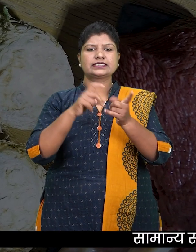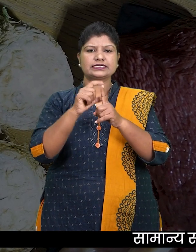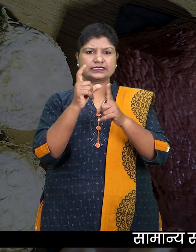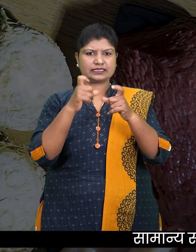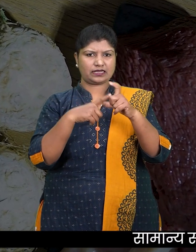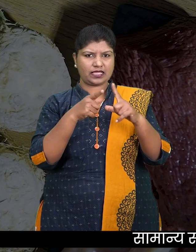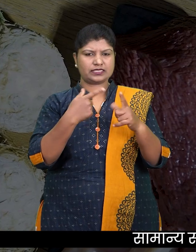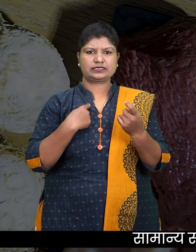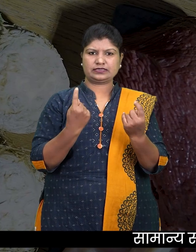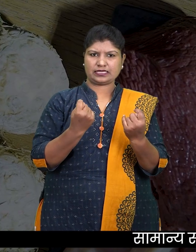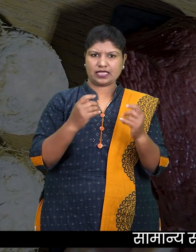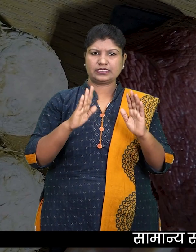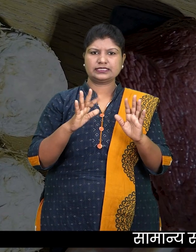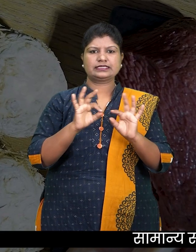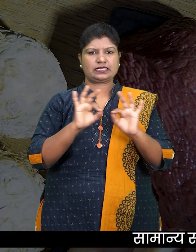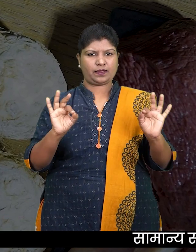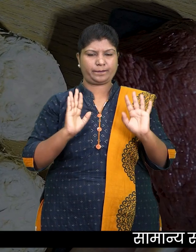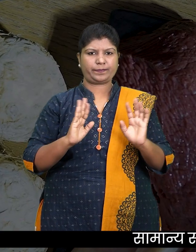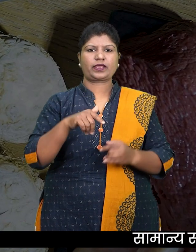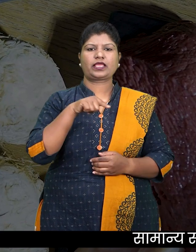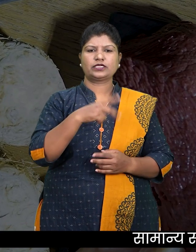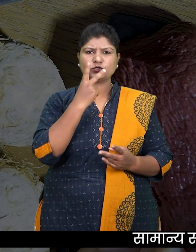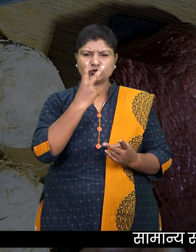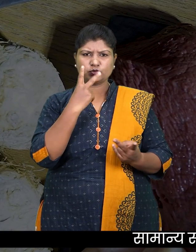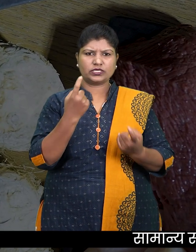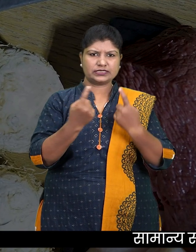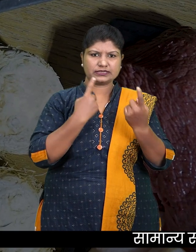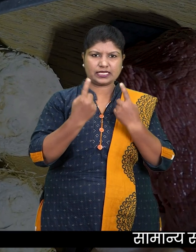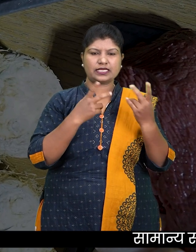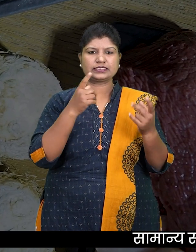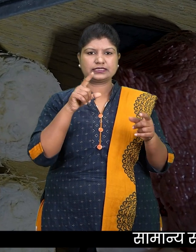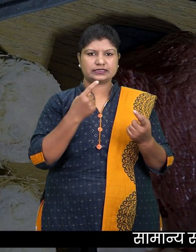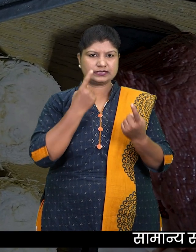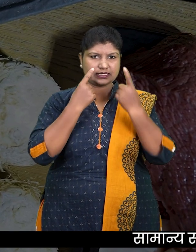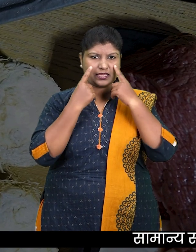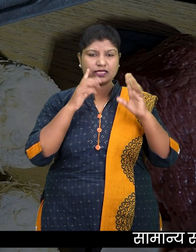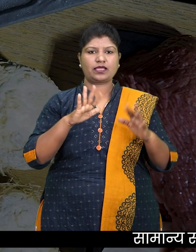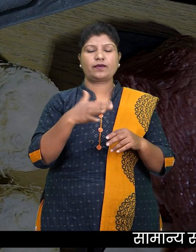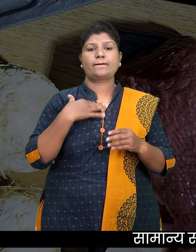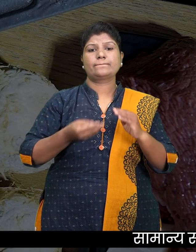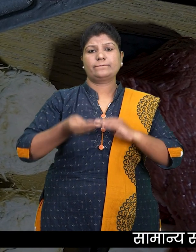सामान्य रूप से ज्ञात खाद्य पदार्थों में प्रमुख घटकों का